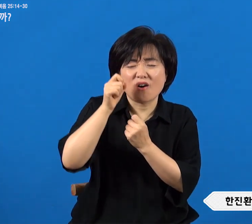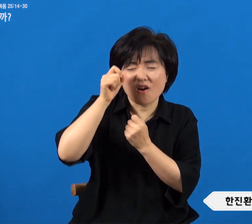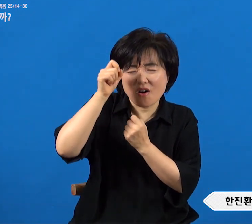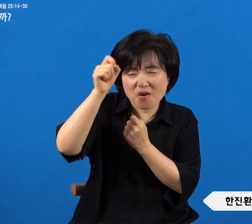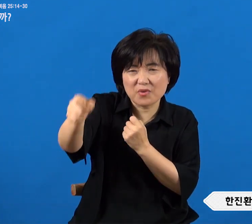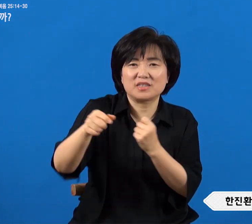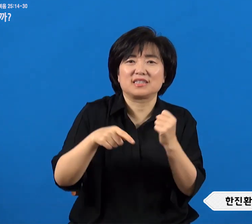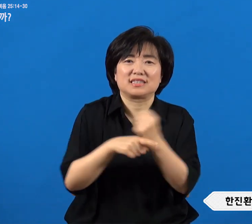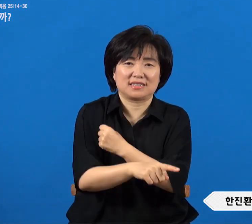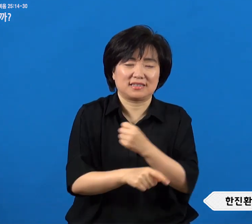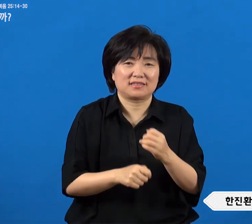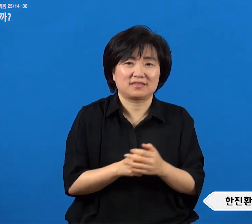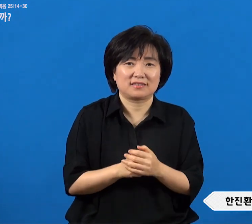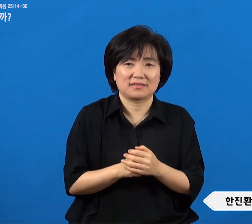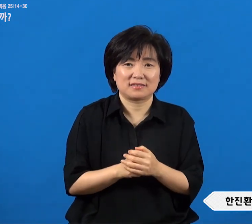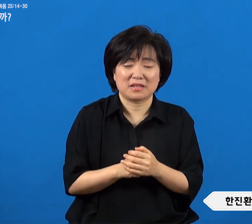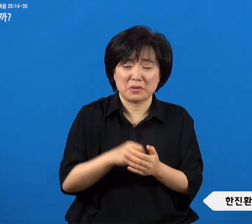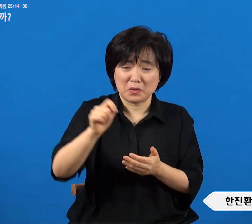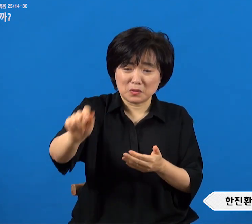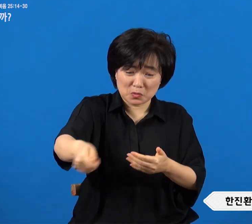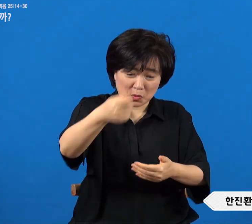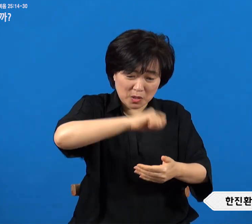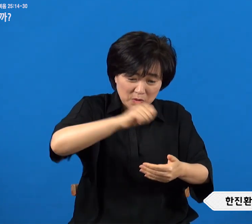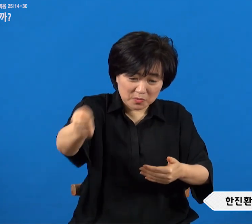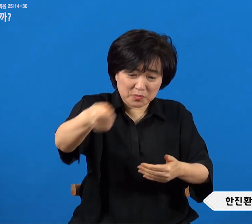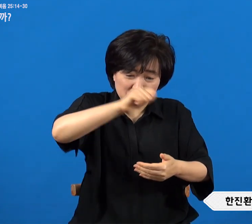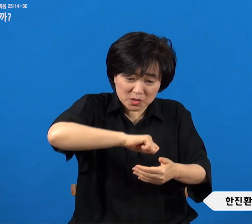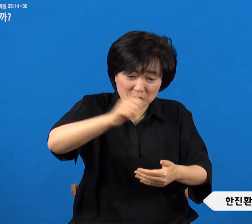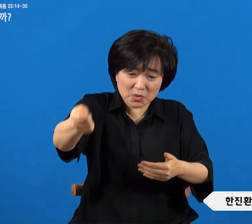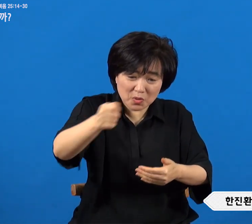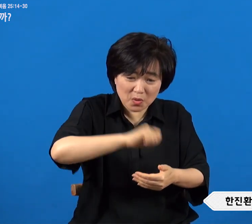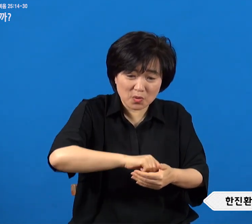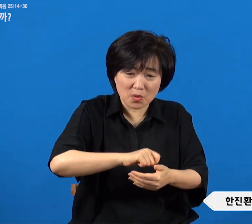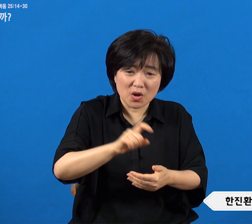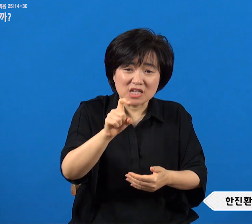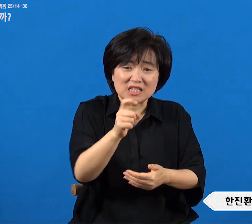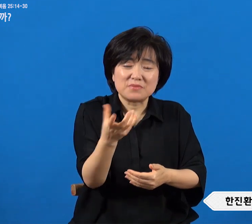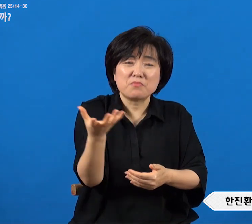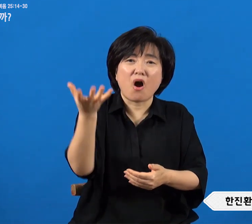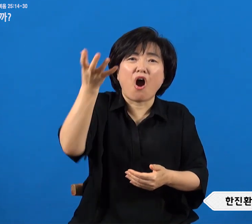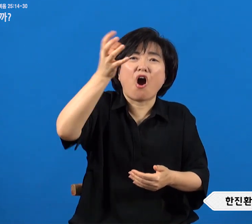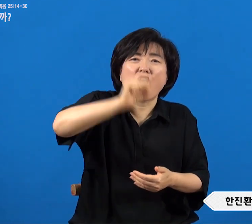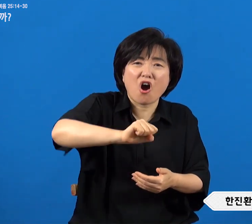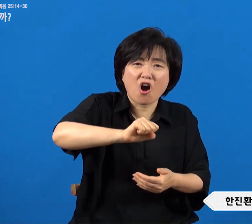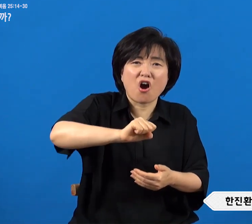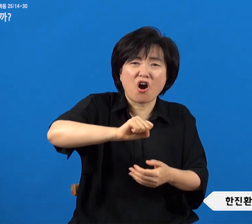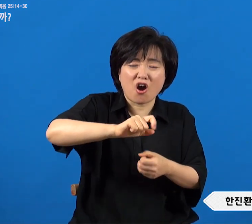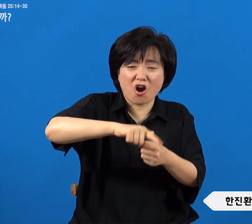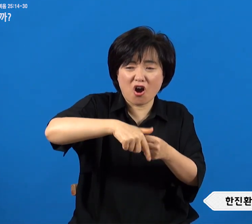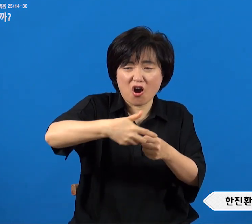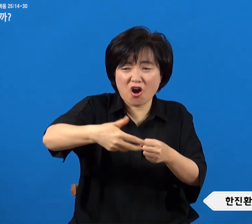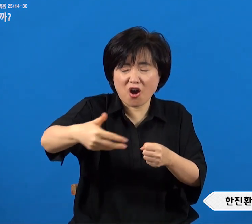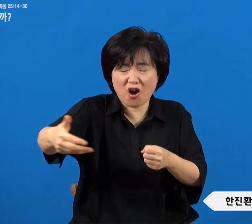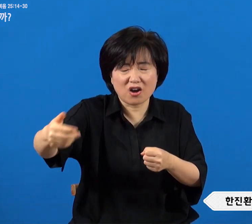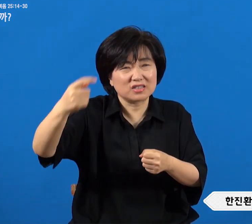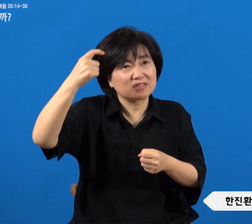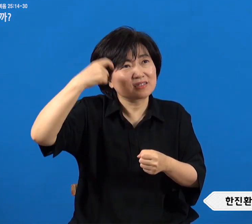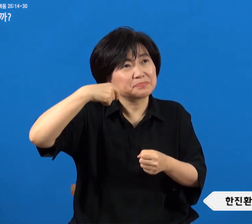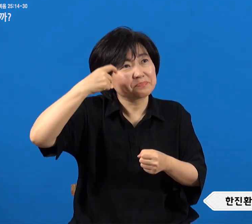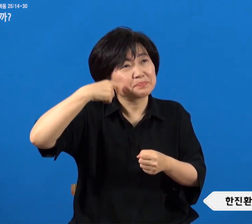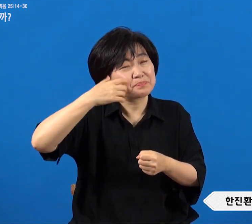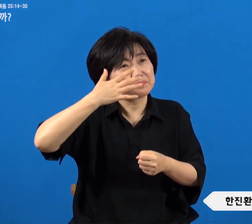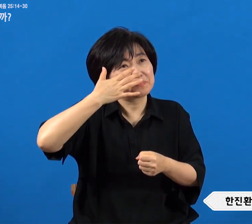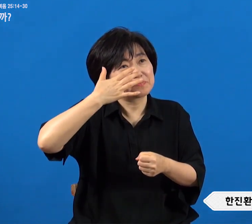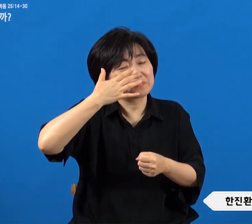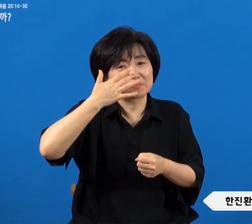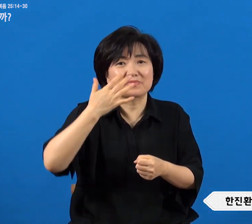것입니다. 조개 껍질 하나로 태평양 바닷물 10억 년 걸려서, 10억 년이 뭐 감도 안 오지만 10억 년